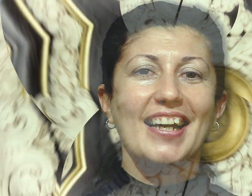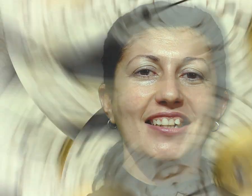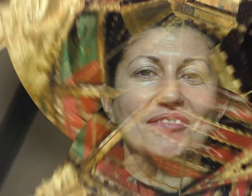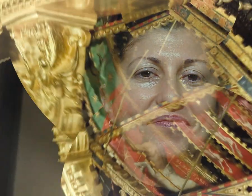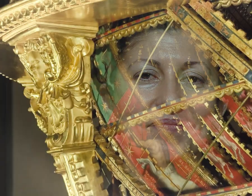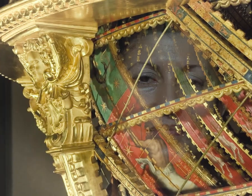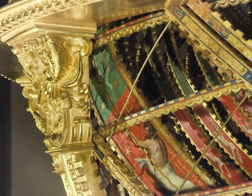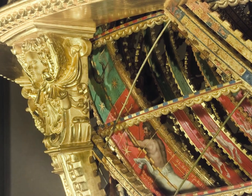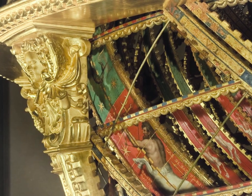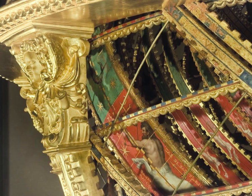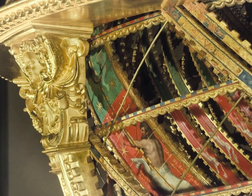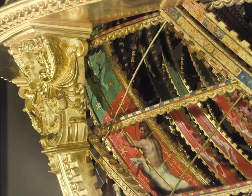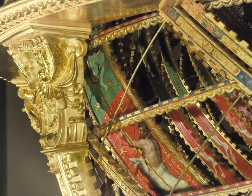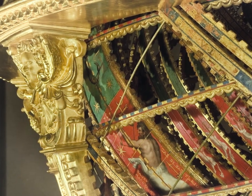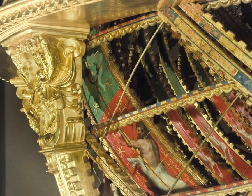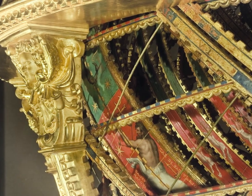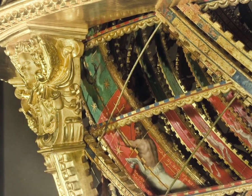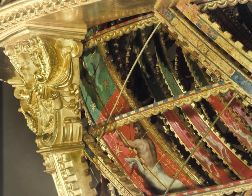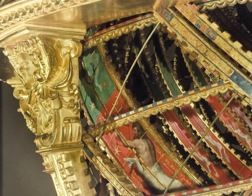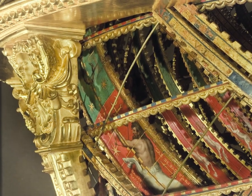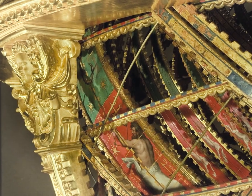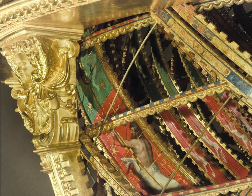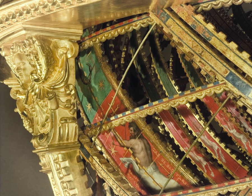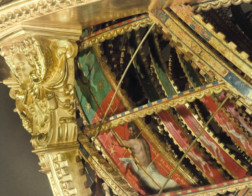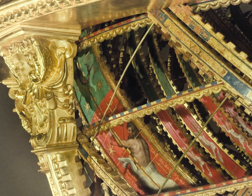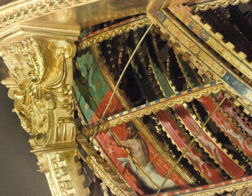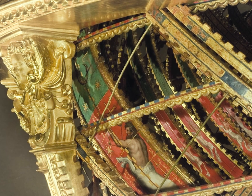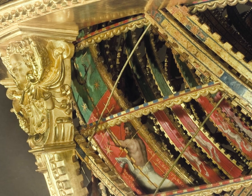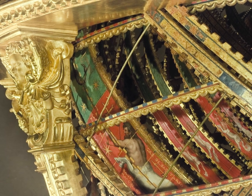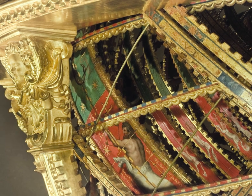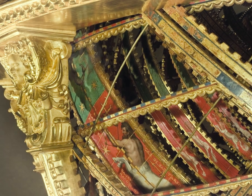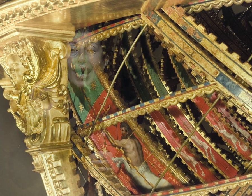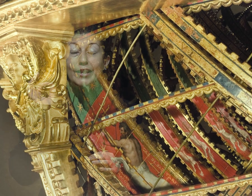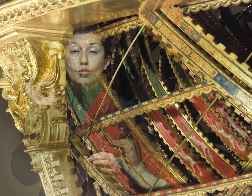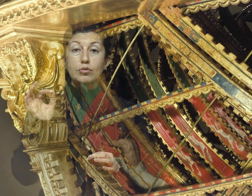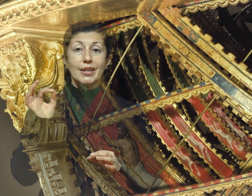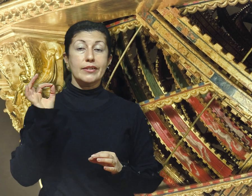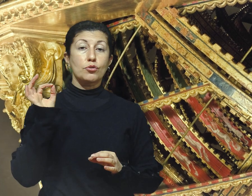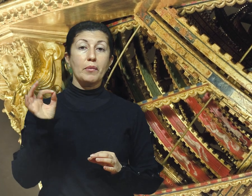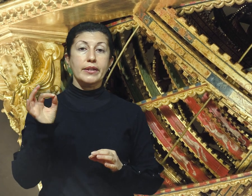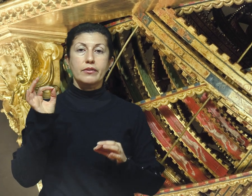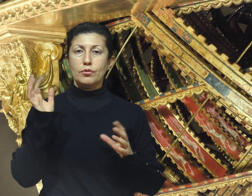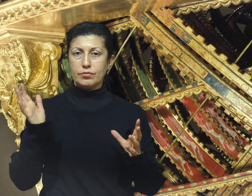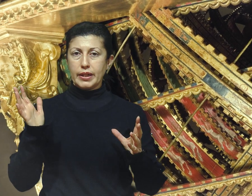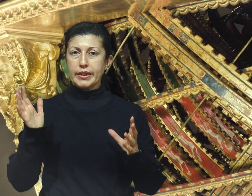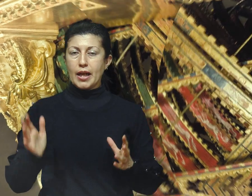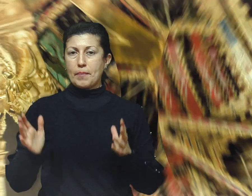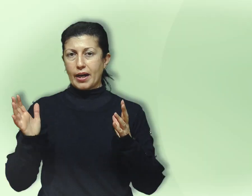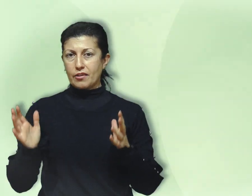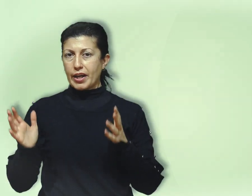lontani. Allora, cosa stai aspettando? Adesso hai tutti gli strumenti utili per arrivare